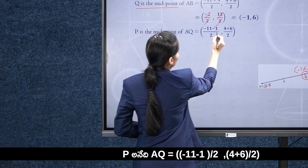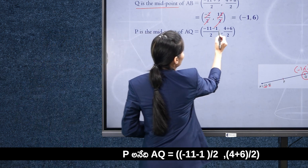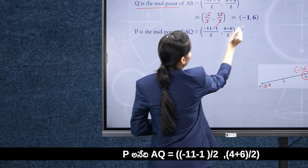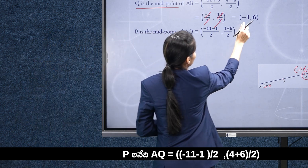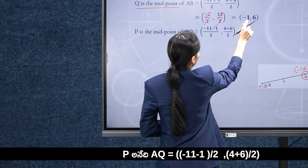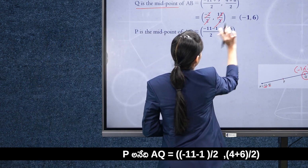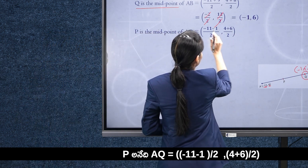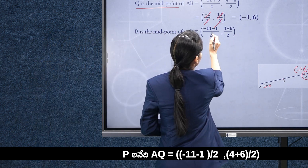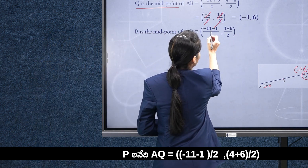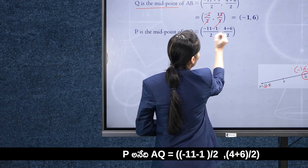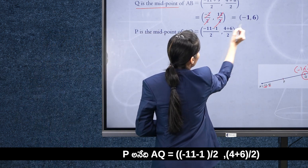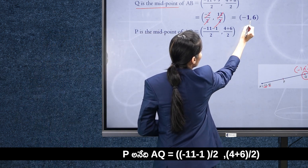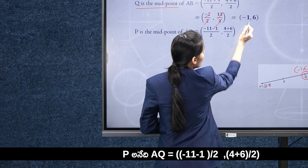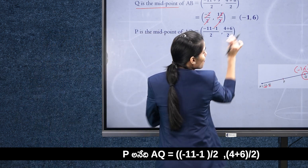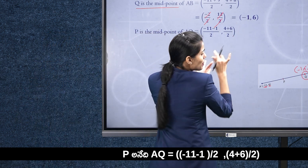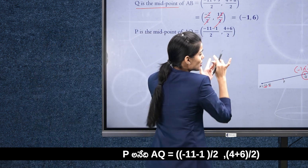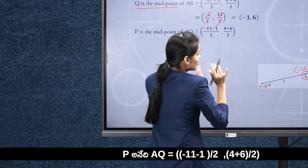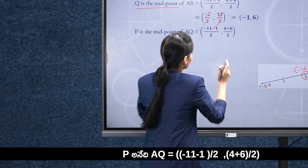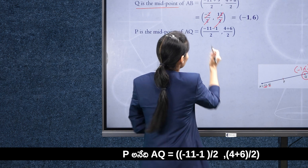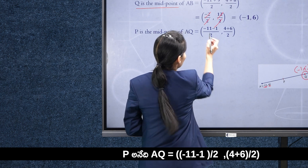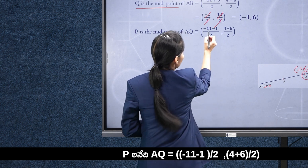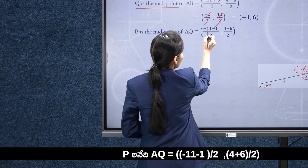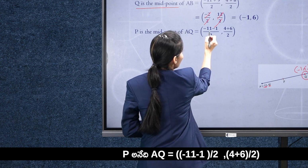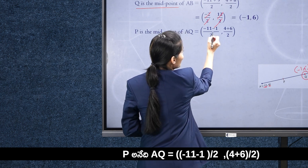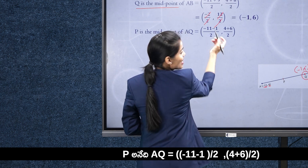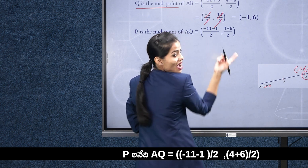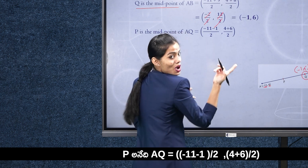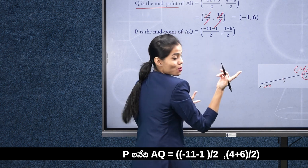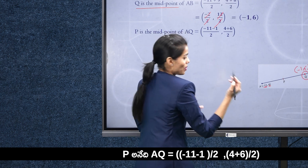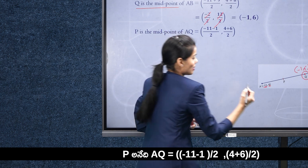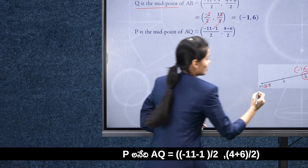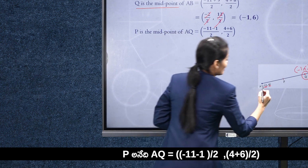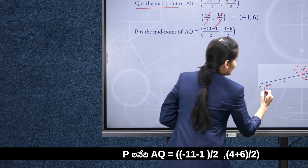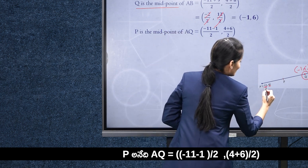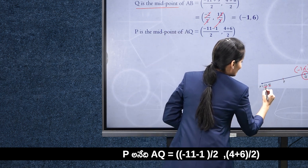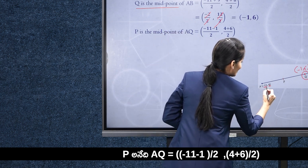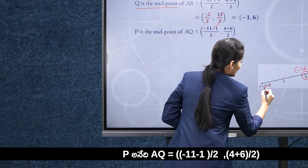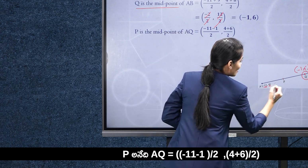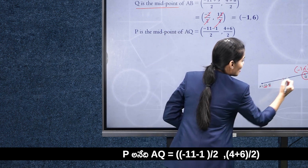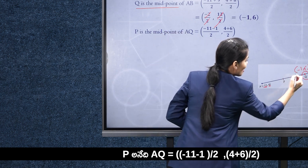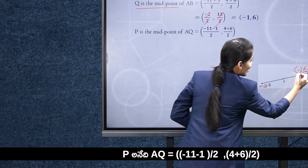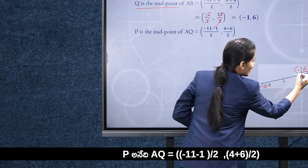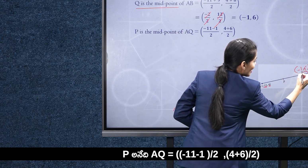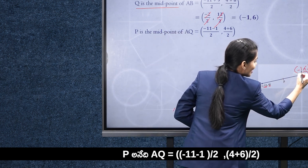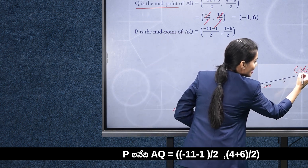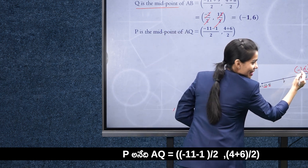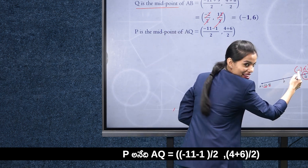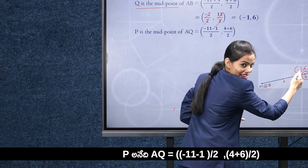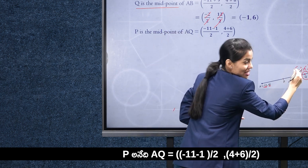-11 - 1/2, 4 + 6/2.